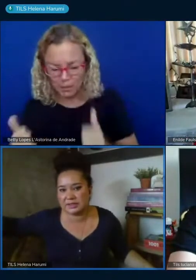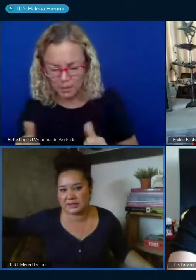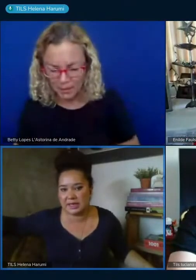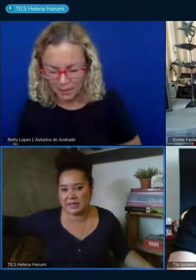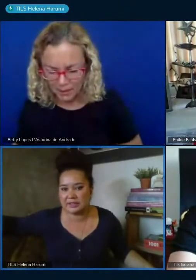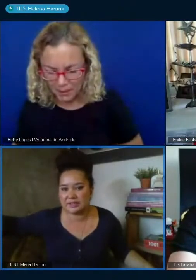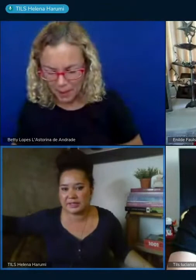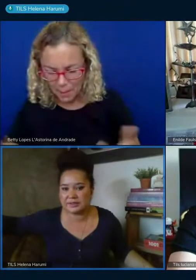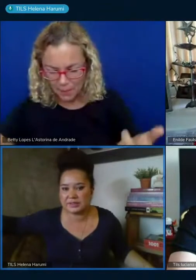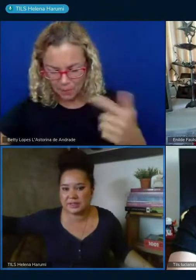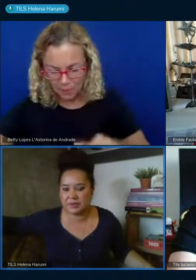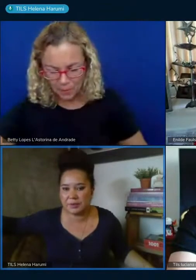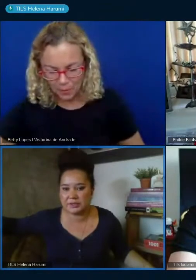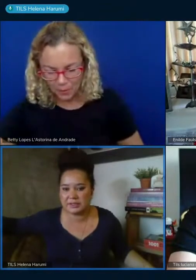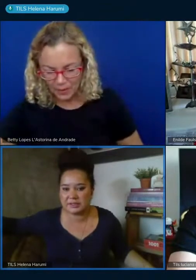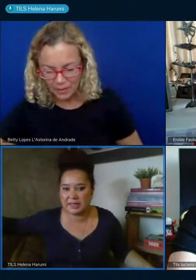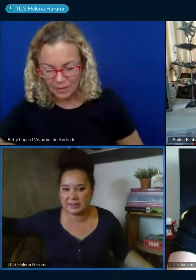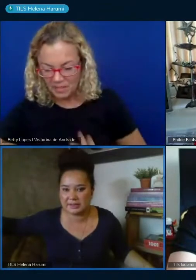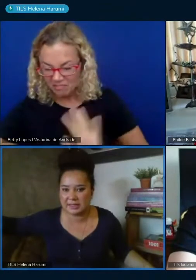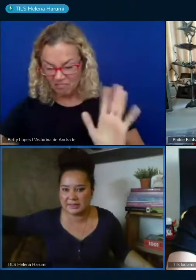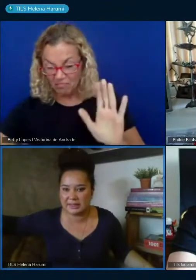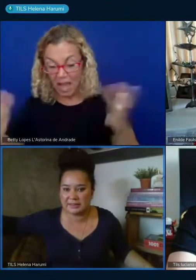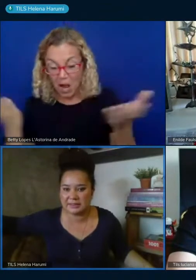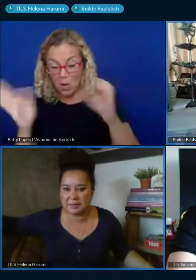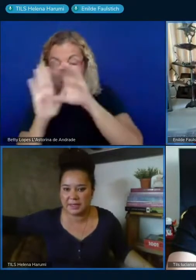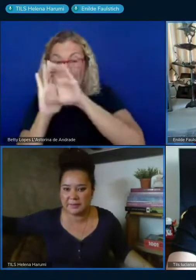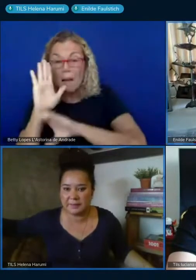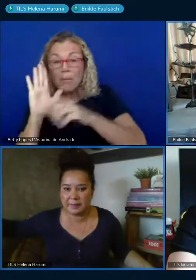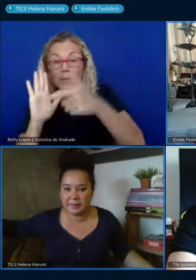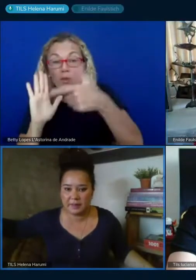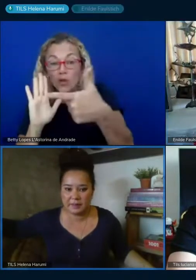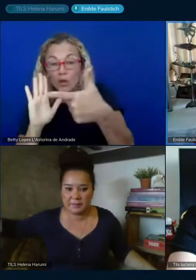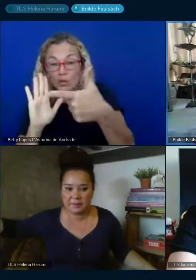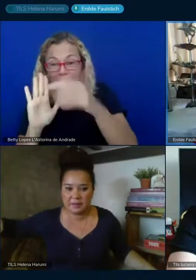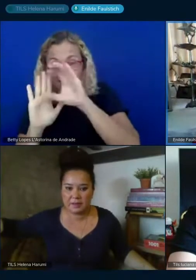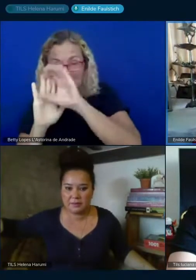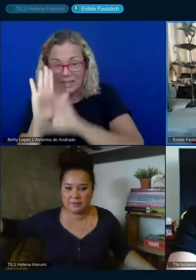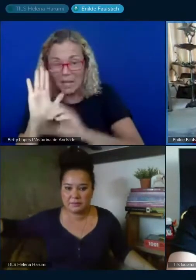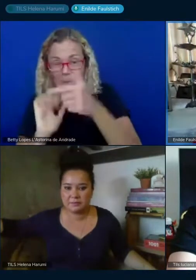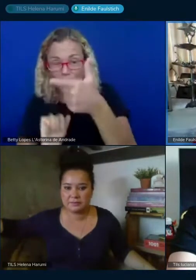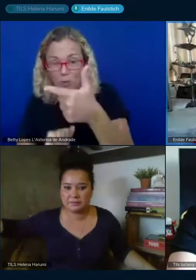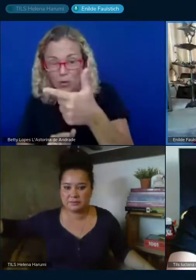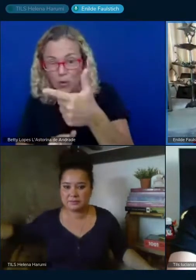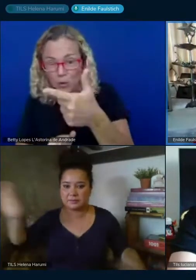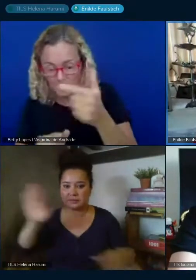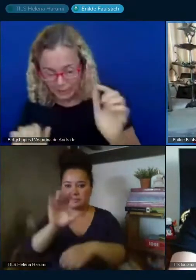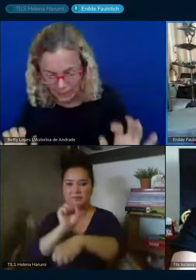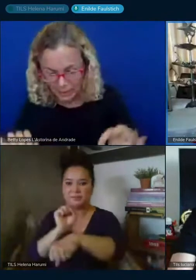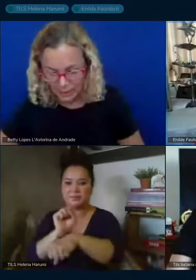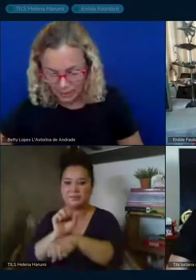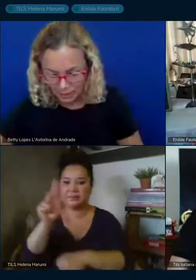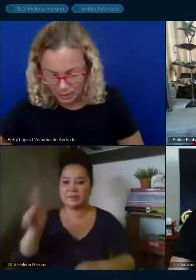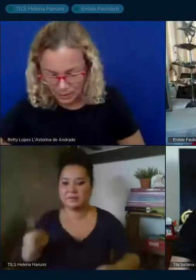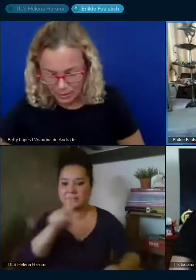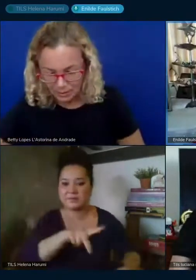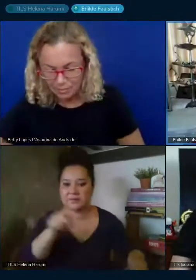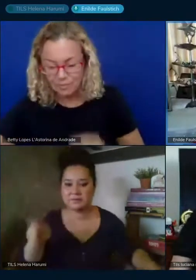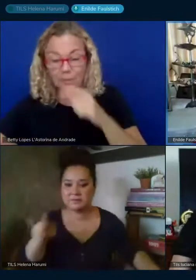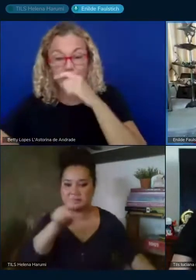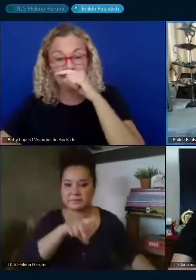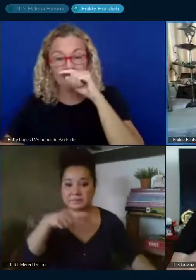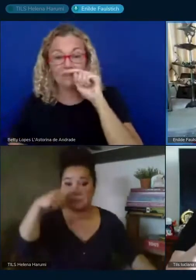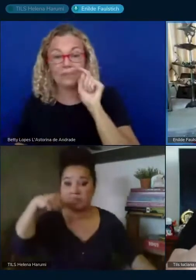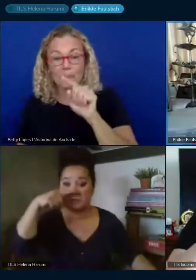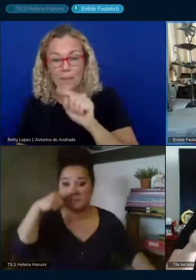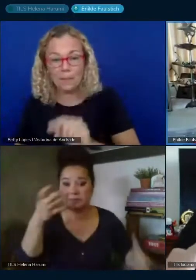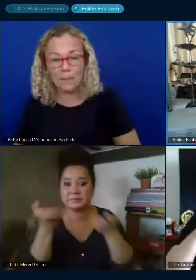seriam duas legislações que seriam importantes estarem citadas também. Deixa eu entrar aí um pouquinho para